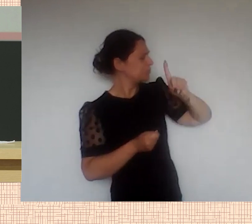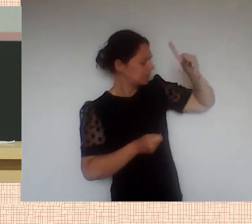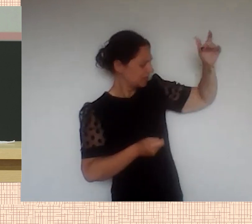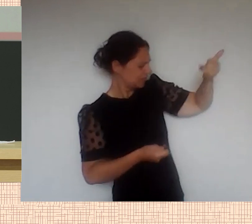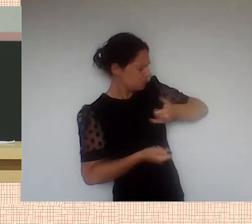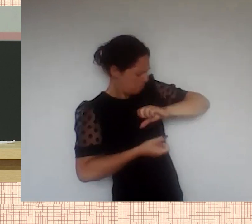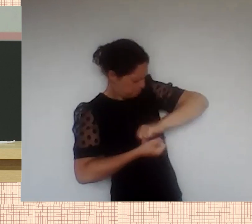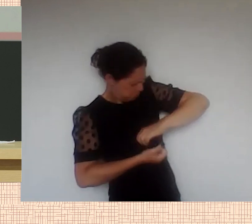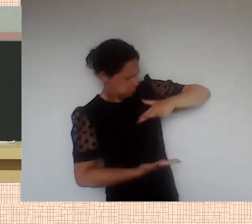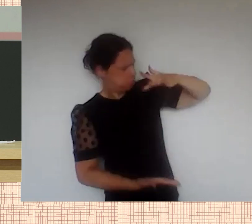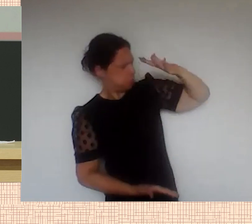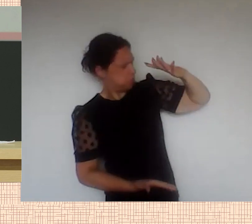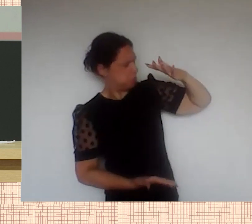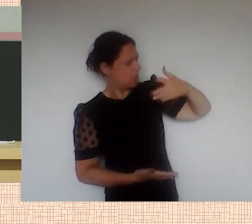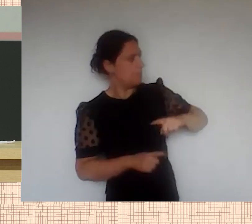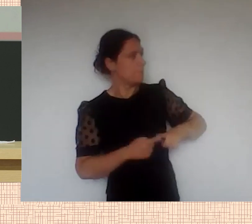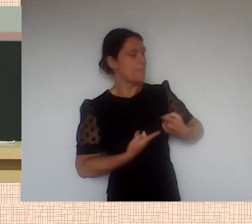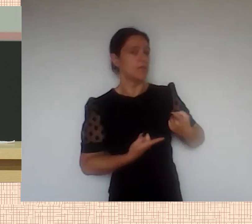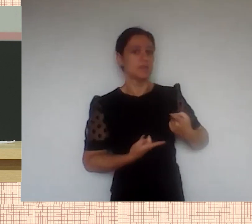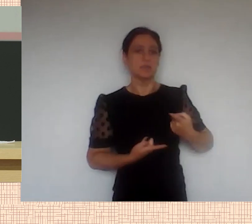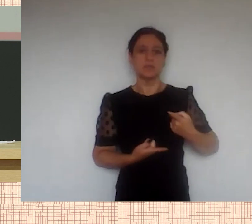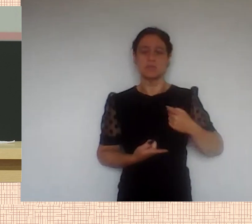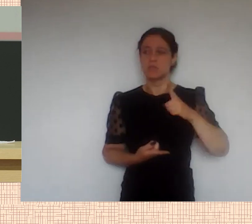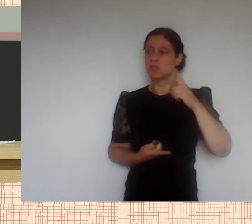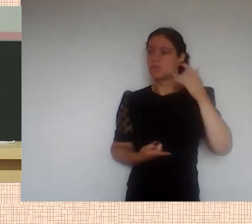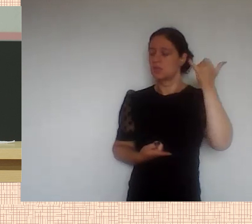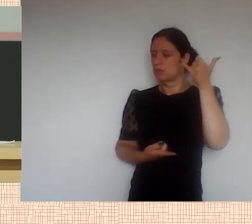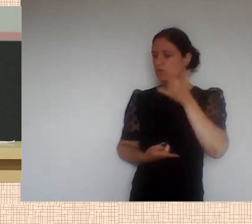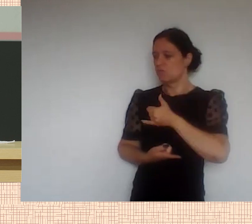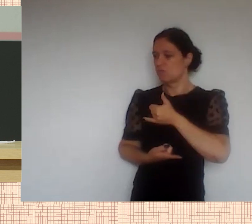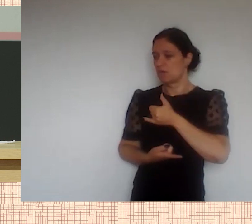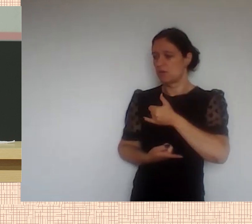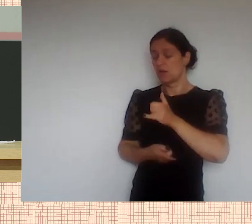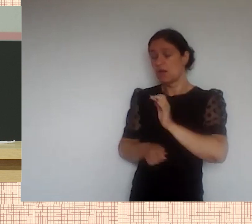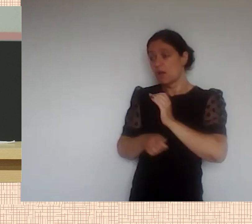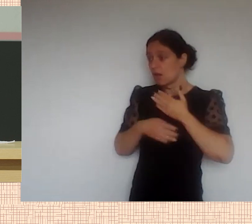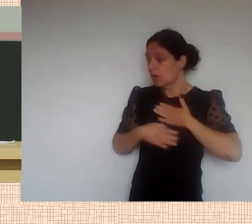para me encher tudo de novo. Mas o Senhor fala: mas eu não faço assim.